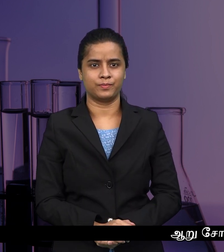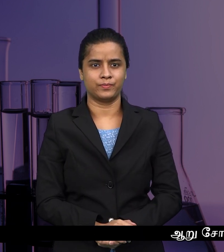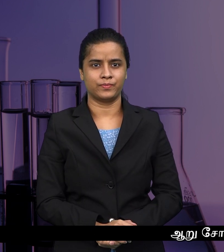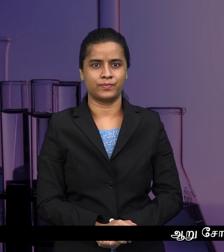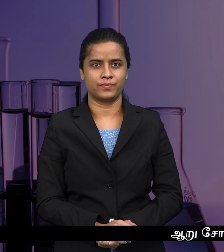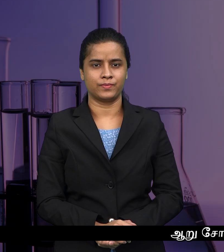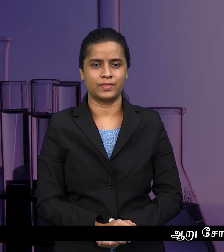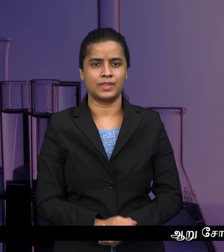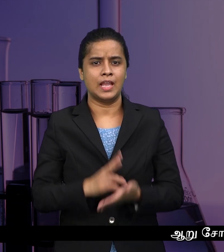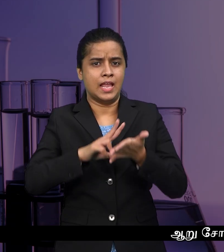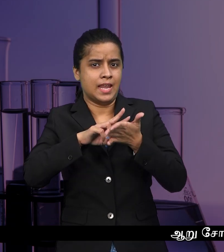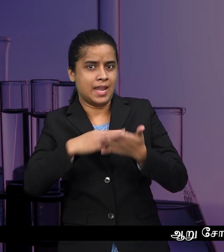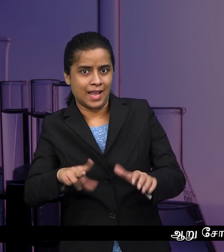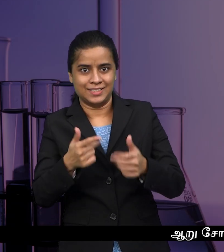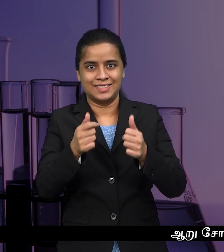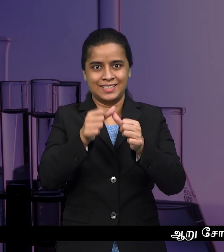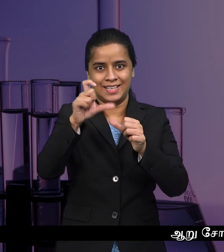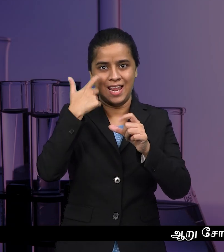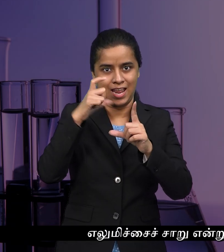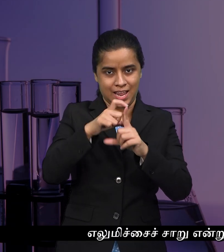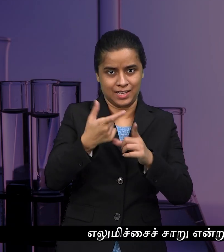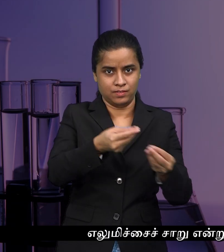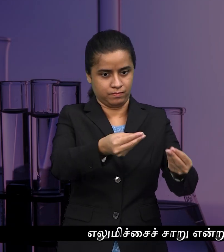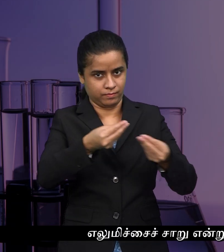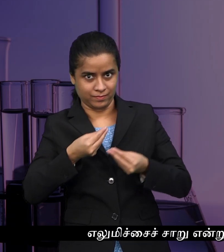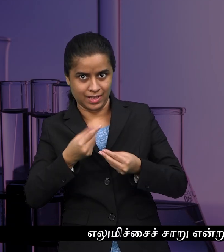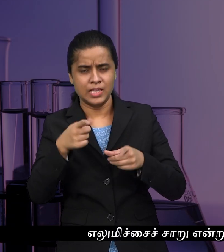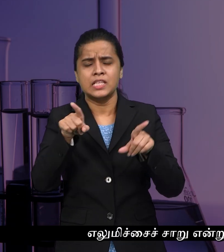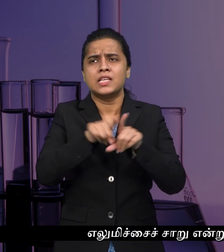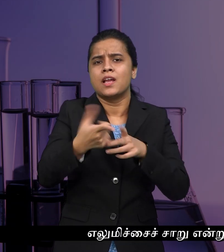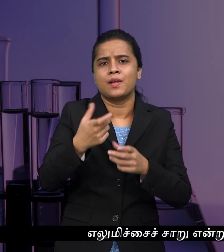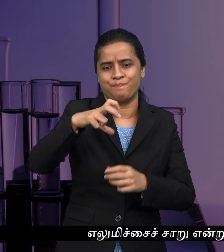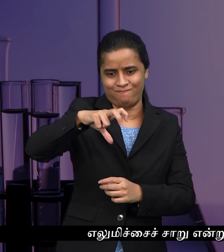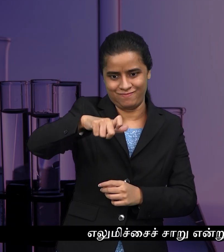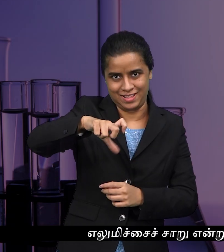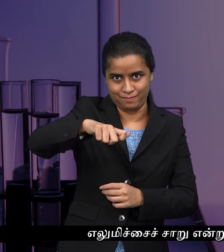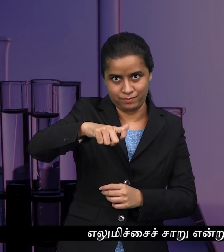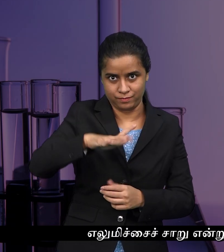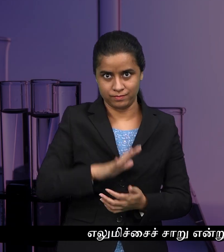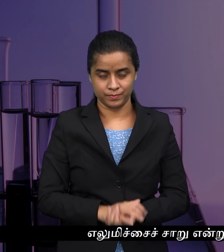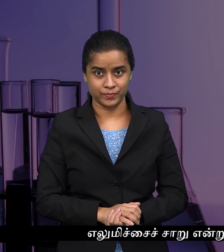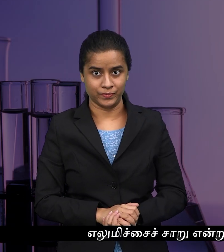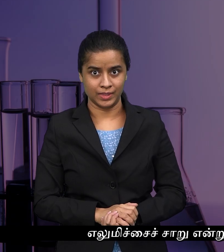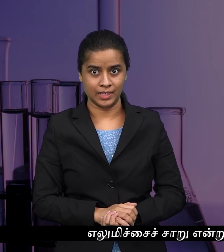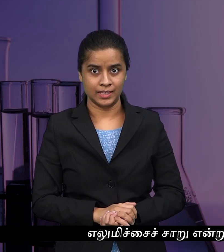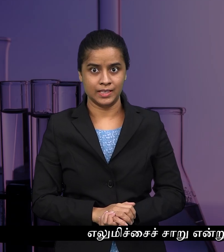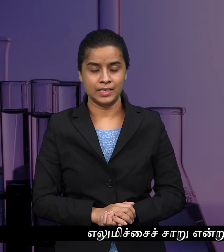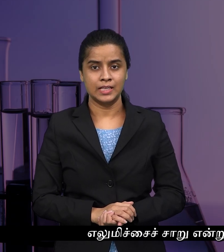6 சோதனை குழாய்களில் எலுமிச்சை சாறு என்று ஒரு இயற்கை அமிலத்தை எடுத்து